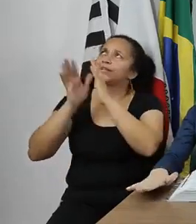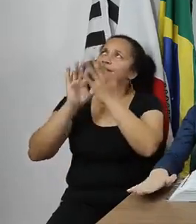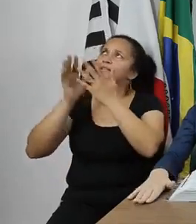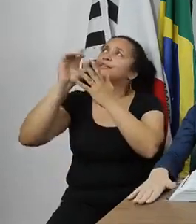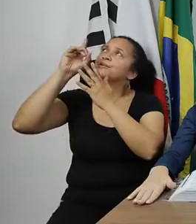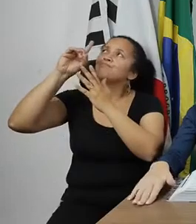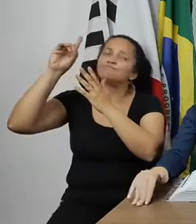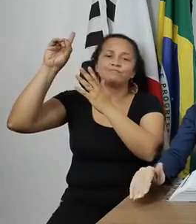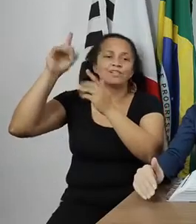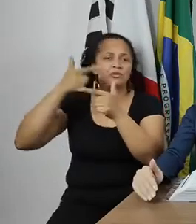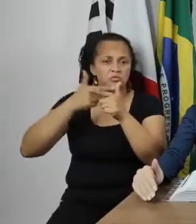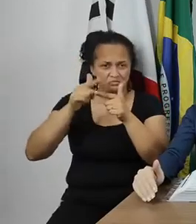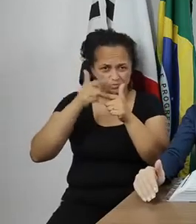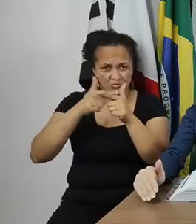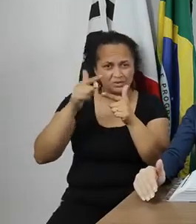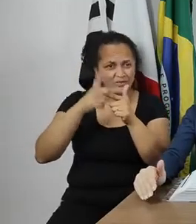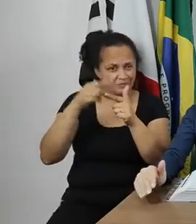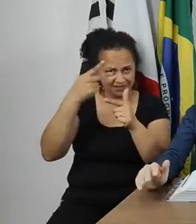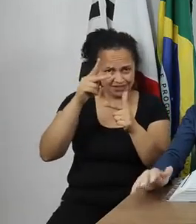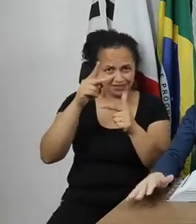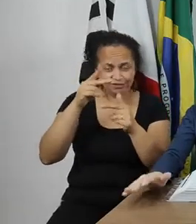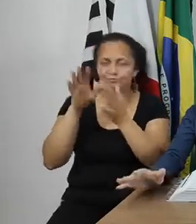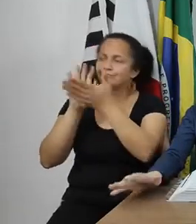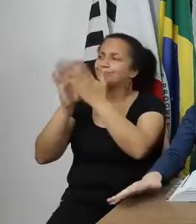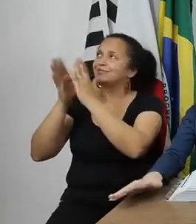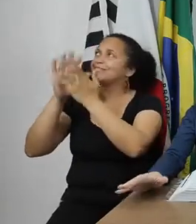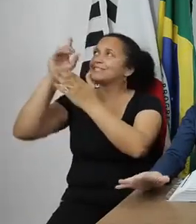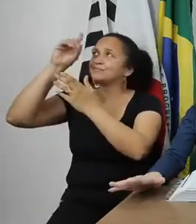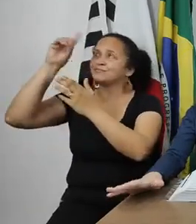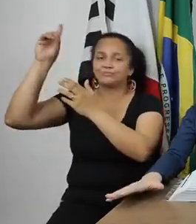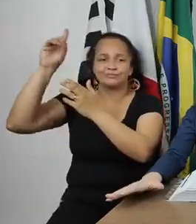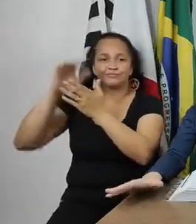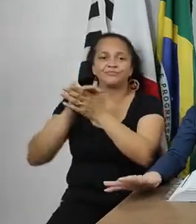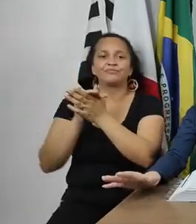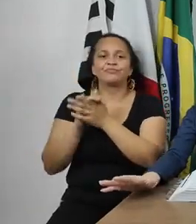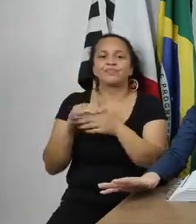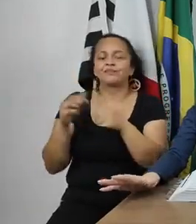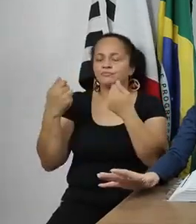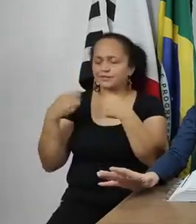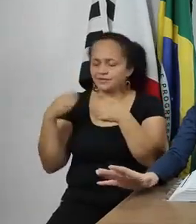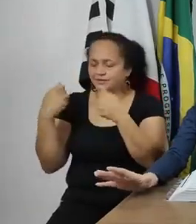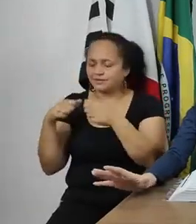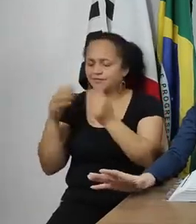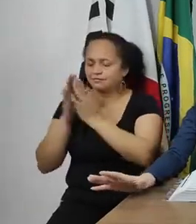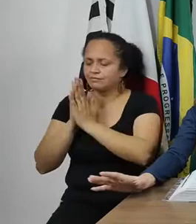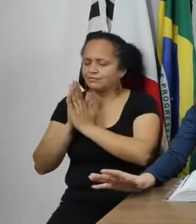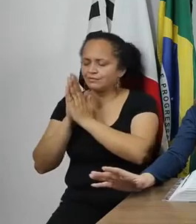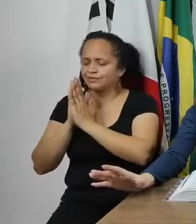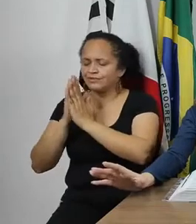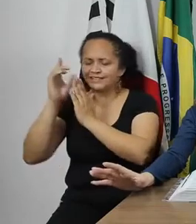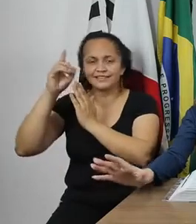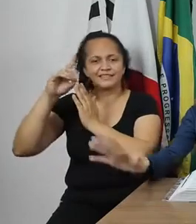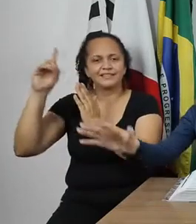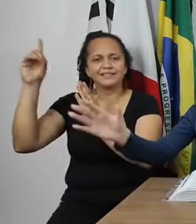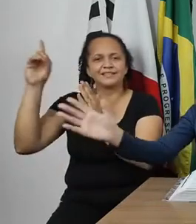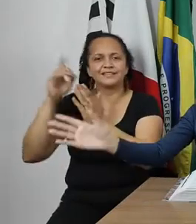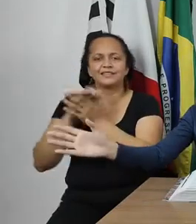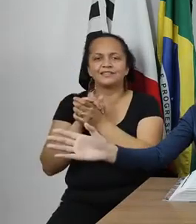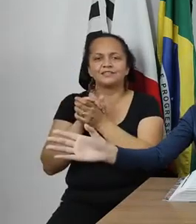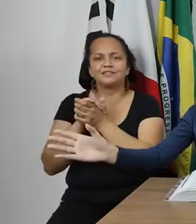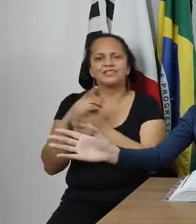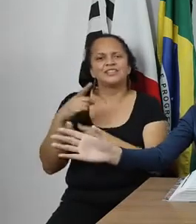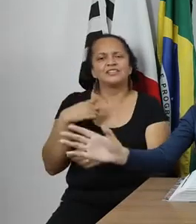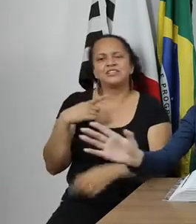qualquer situação. Muitas vezes buscamos a Deus, oramos e colocando aquela situação a Deus lá no